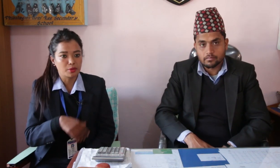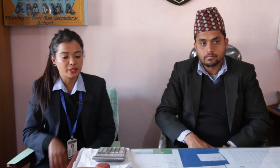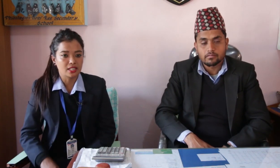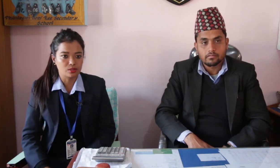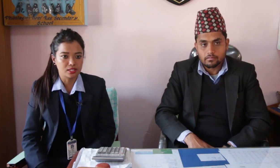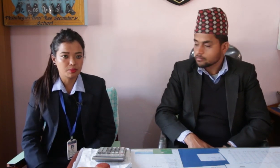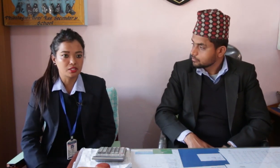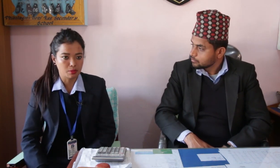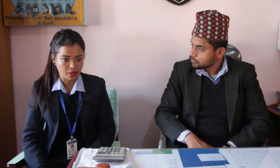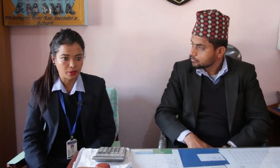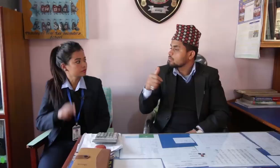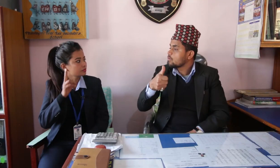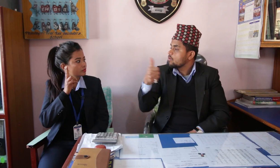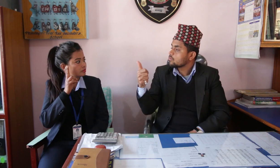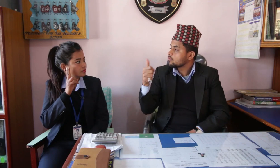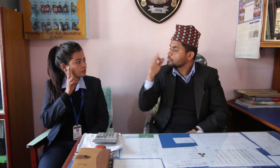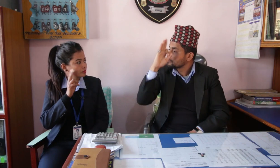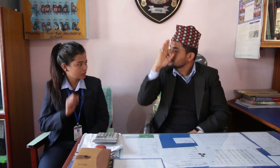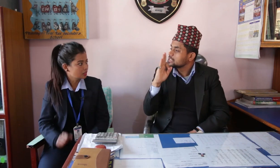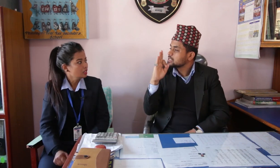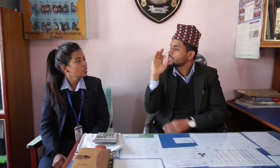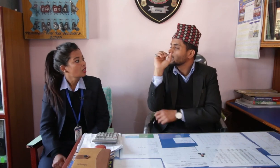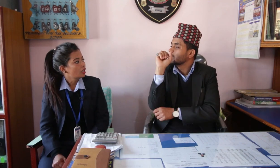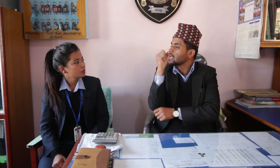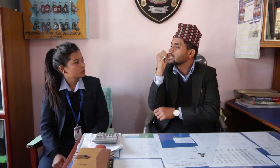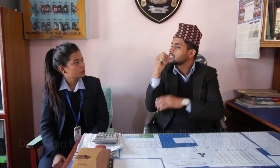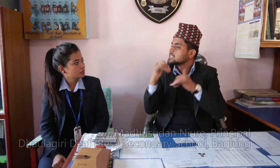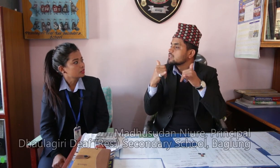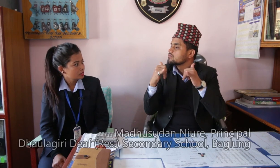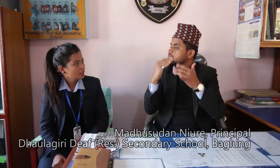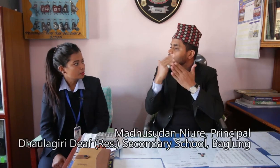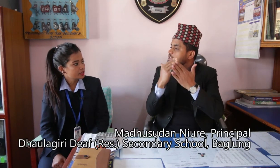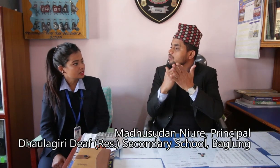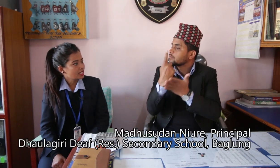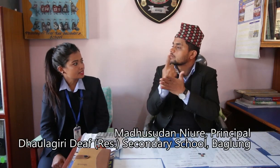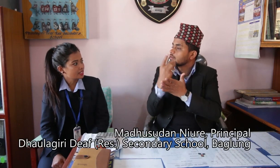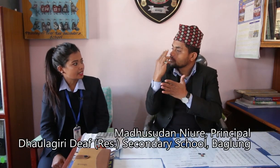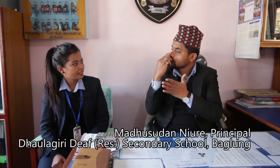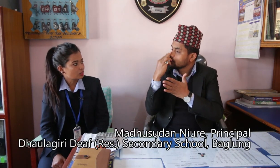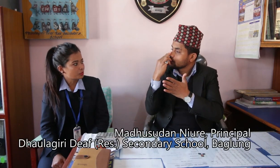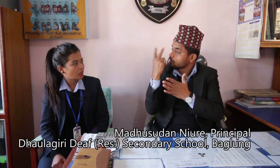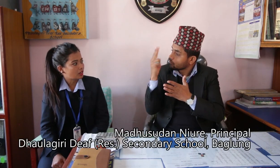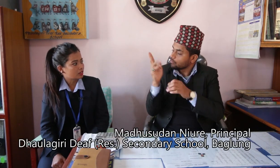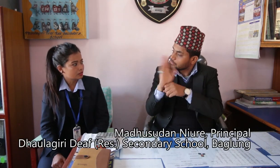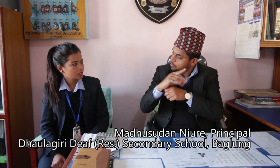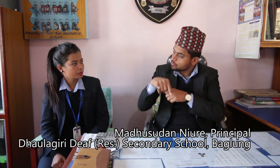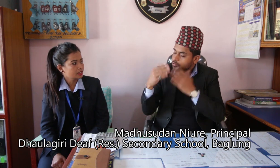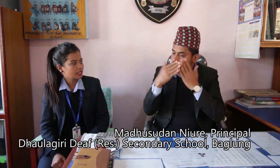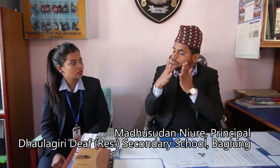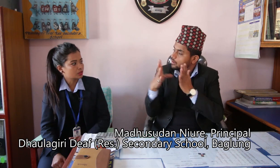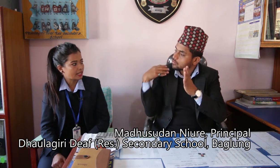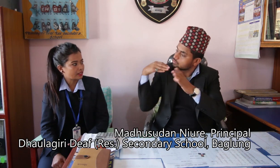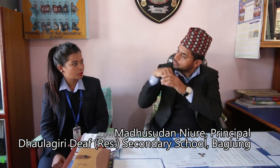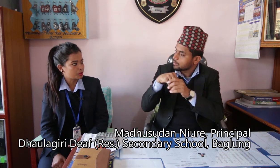जिल्लाभरिमै हाम्रो बहिरा स्कुल चाहिँ प्रथम भयो। अरू विशेष राष्ट्रीय कार्यक्रम जति